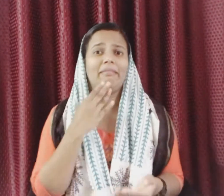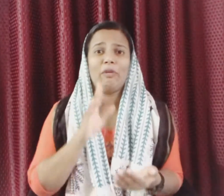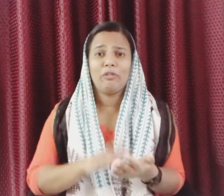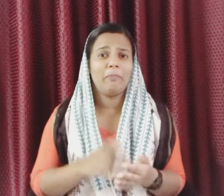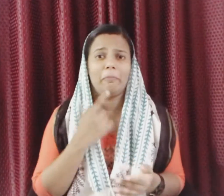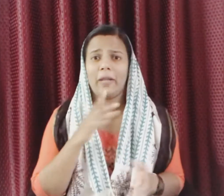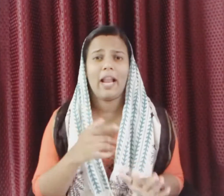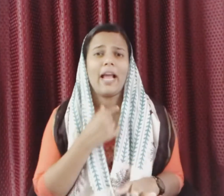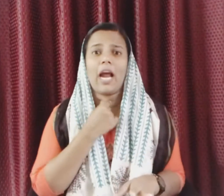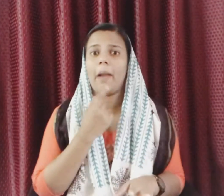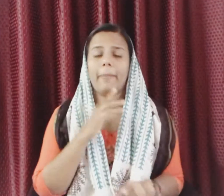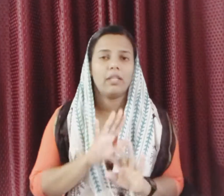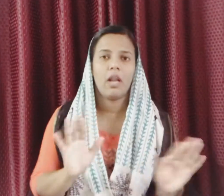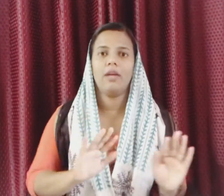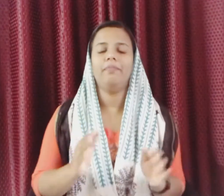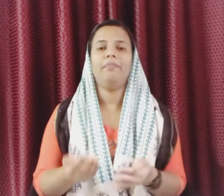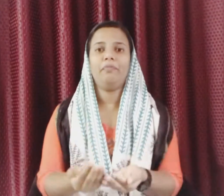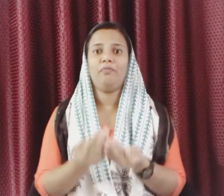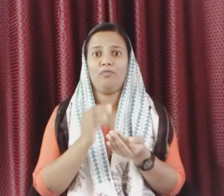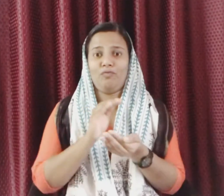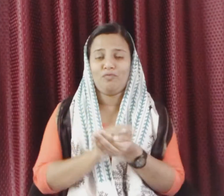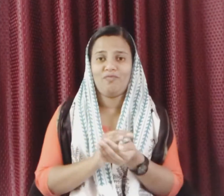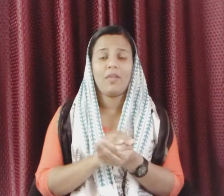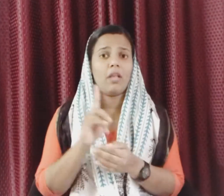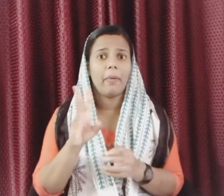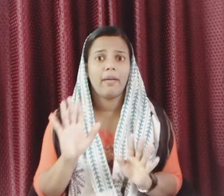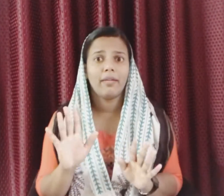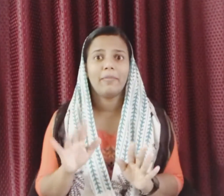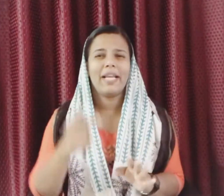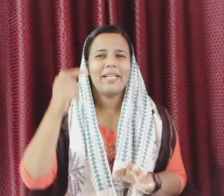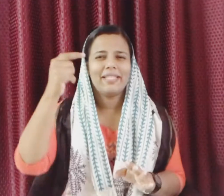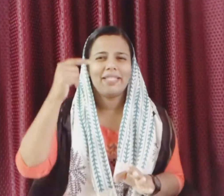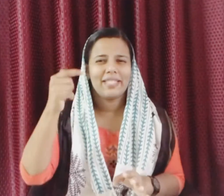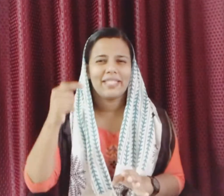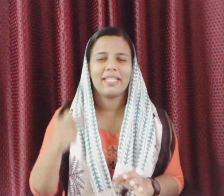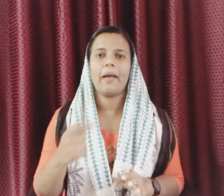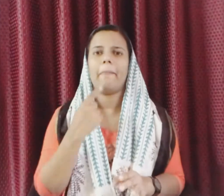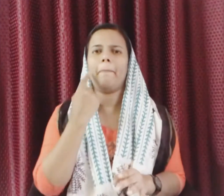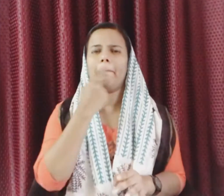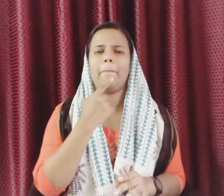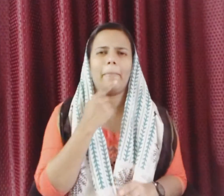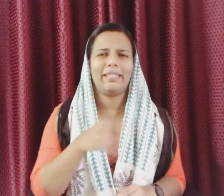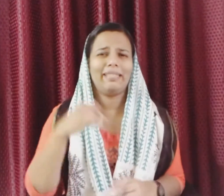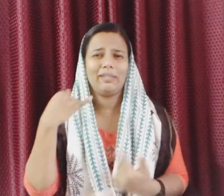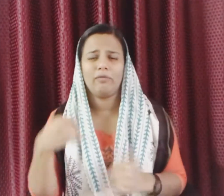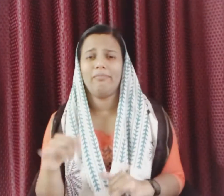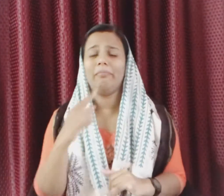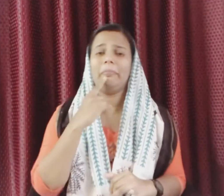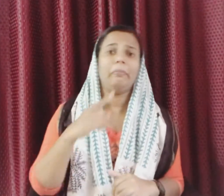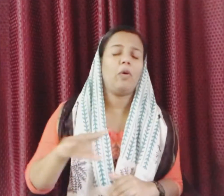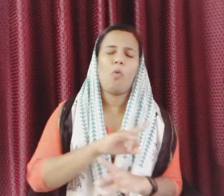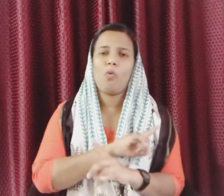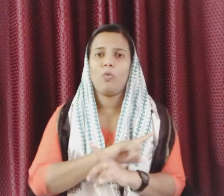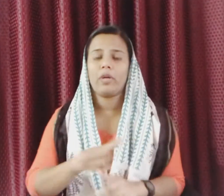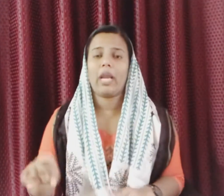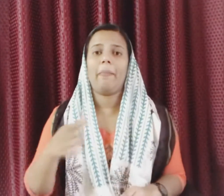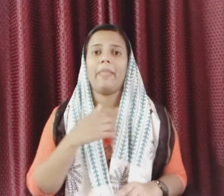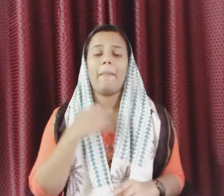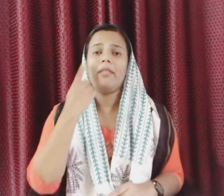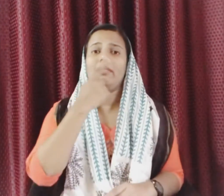ദോഷത്തിന് ഉപയോഗിക്കത്തില്ല, വ്യാജം പറയത്തില്ല, കള്ളം പറയാൻ പോകത്തില്ല. പിന്നെ അത് മാത്രമല്ല, നെഗറ്റീവായ കാര്യങ്ങൾ പറഞ്ഞ്, വേണ്ടാത്ത കാര്യങ്ങൾ പറഞ്ഞ് ഒരിക്കലും ഞാൻ